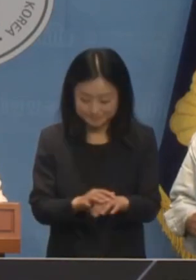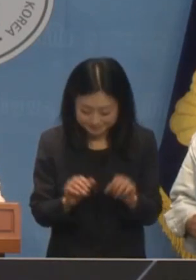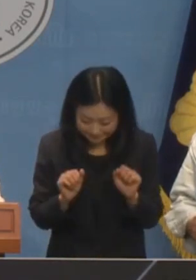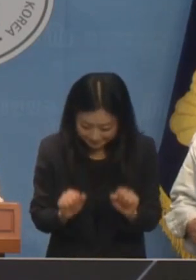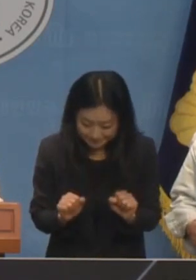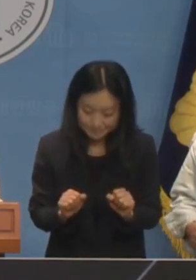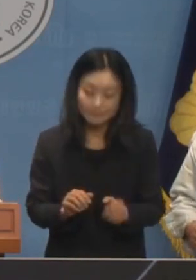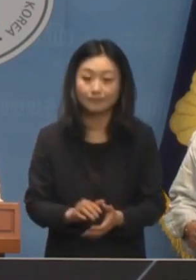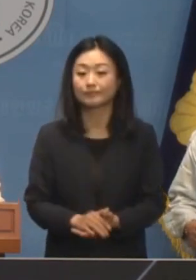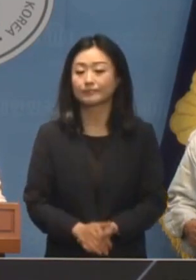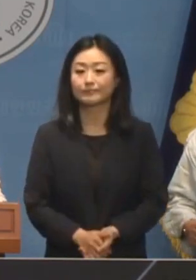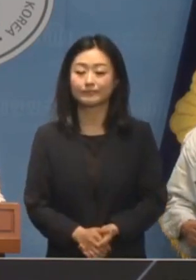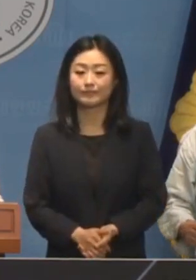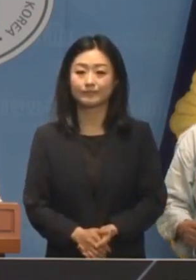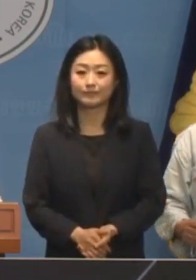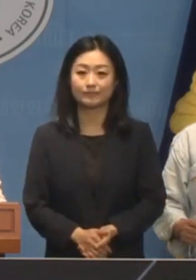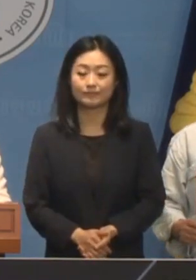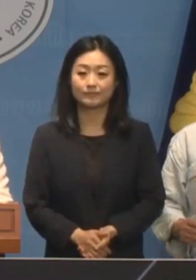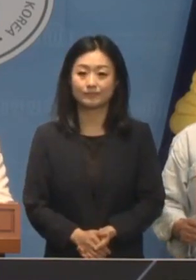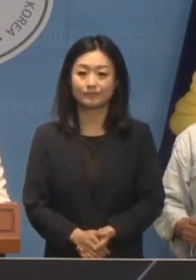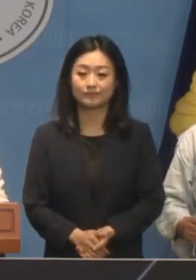안녕하십니까. 저는